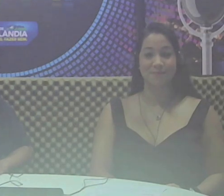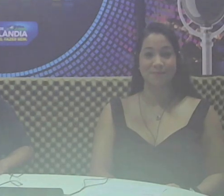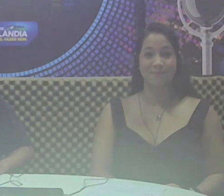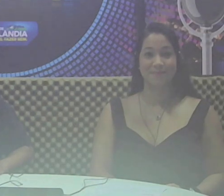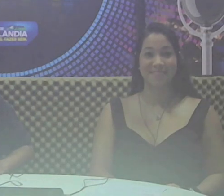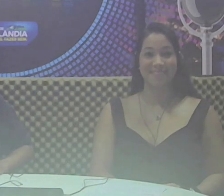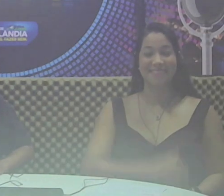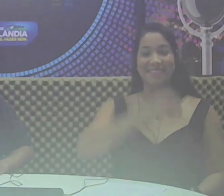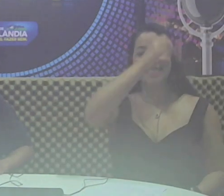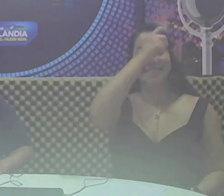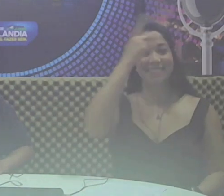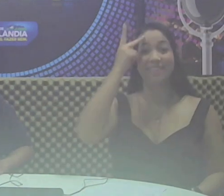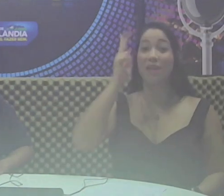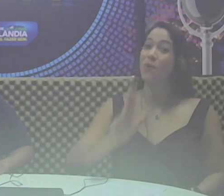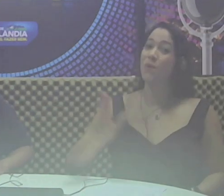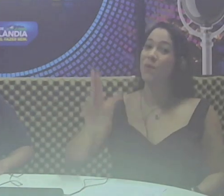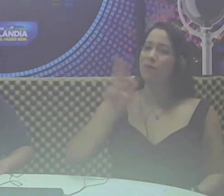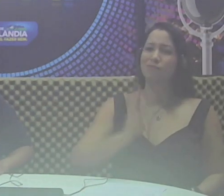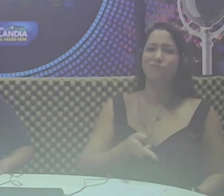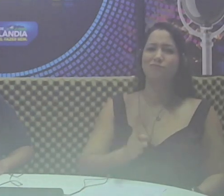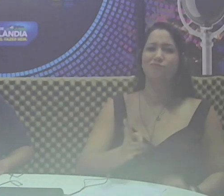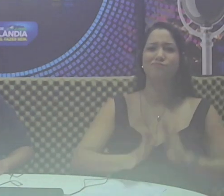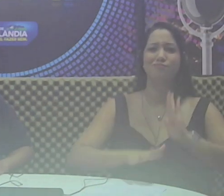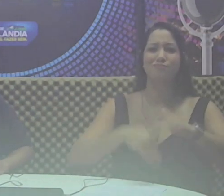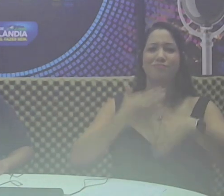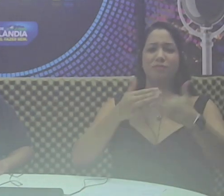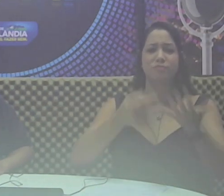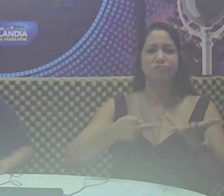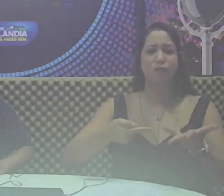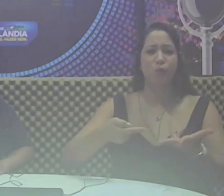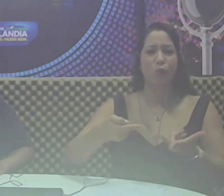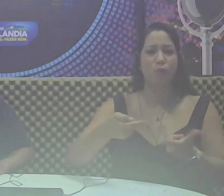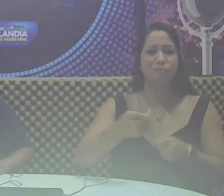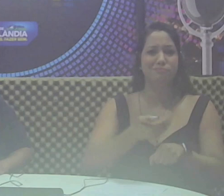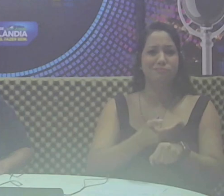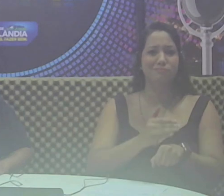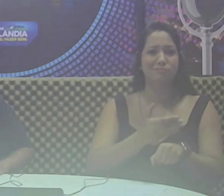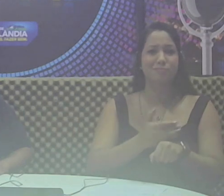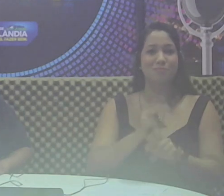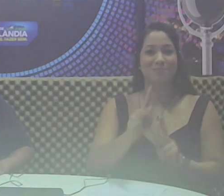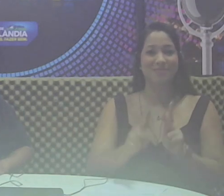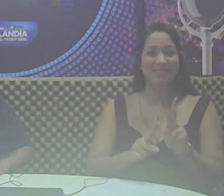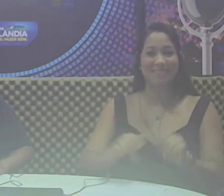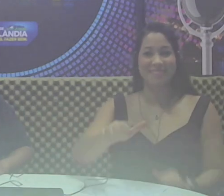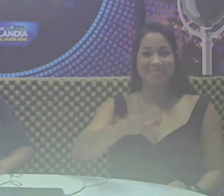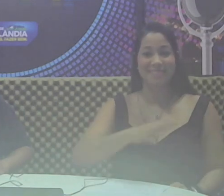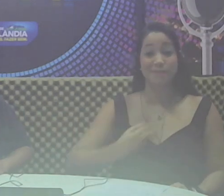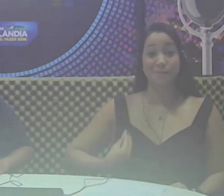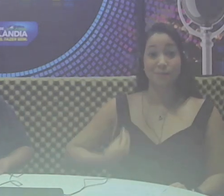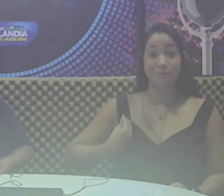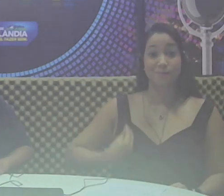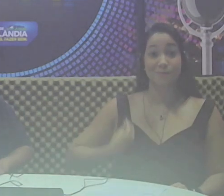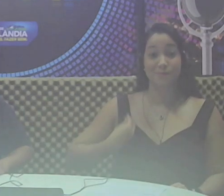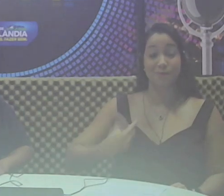A Prefeitura de Uberlândia continua desenvolvendo diversas atividades para o público que participa da